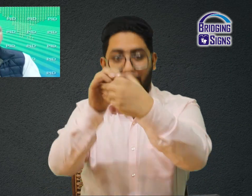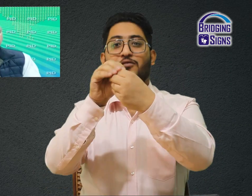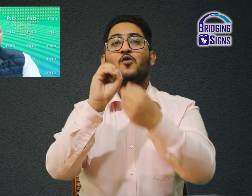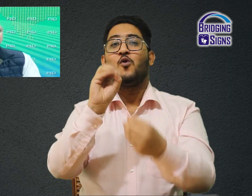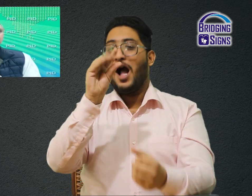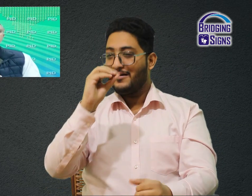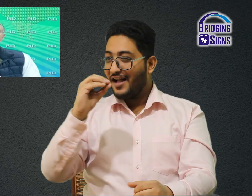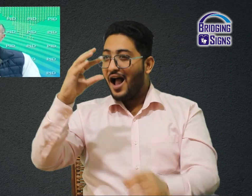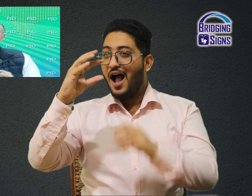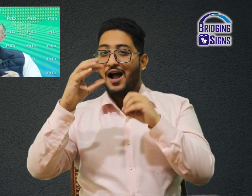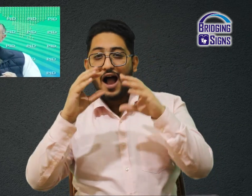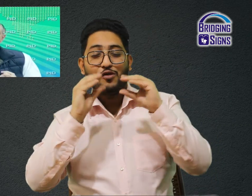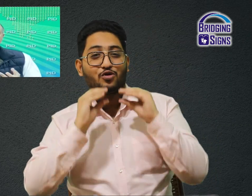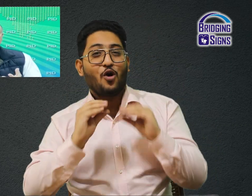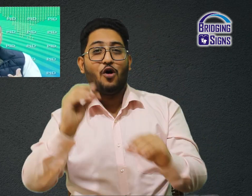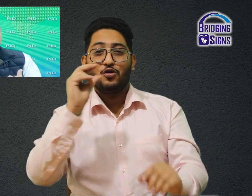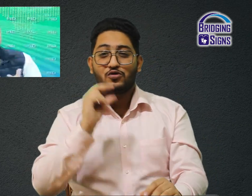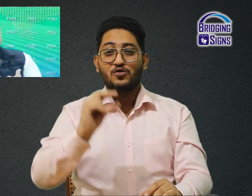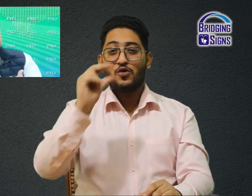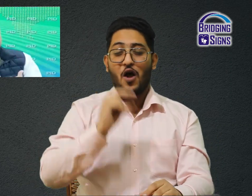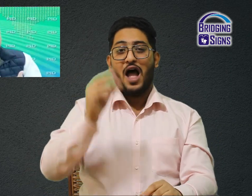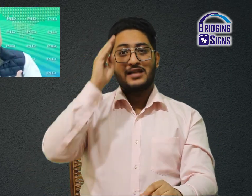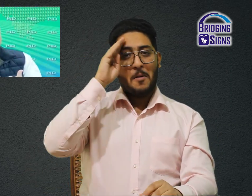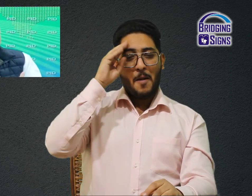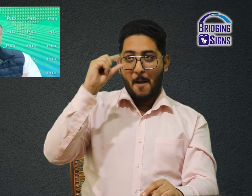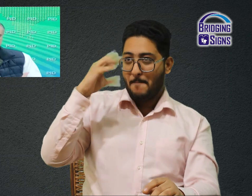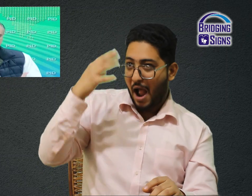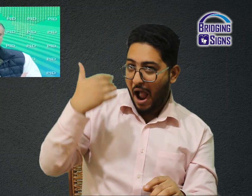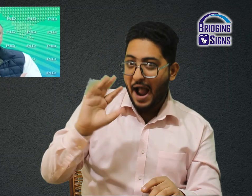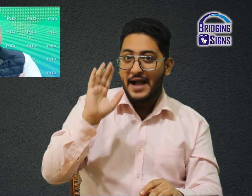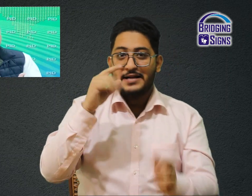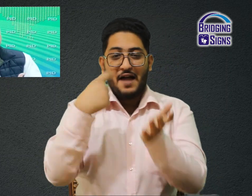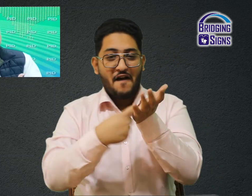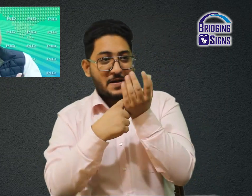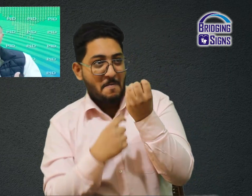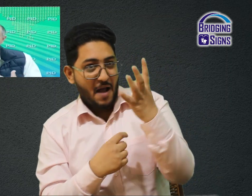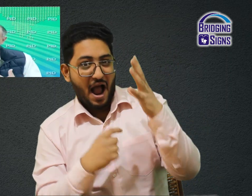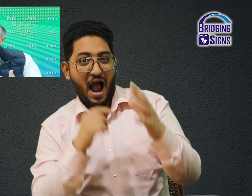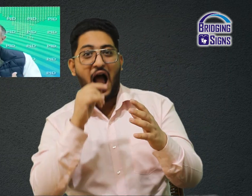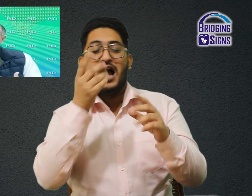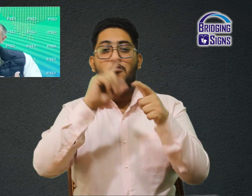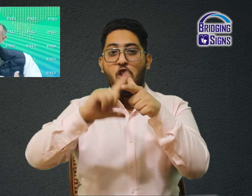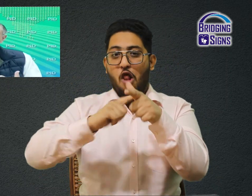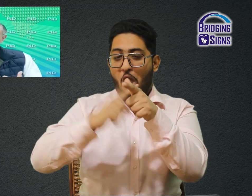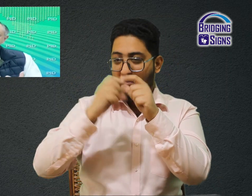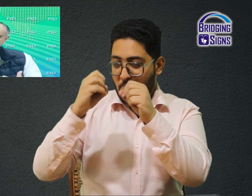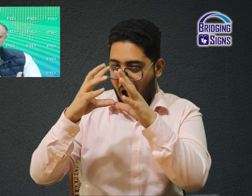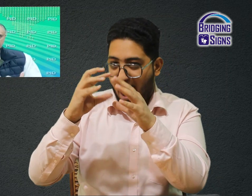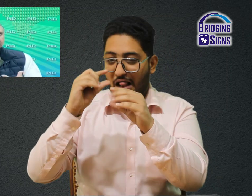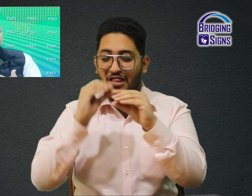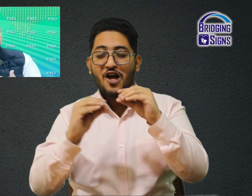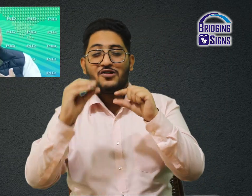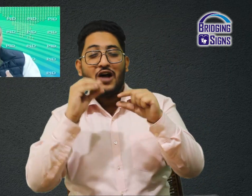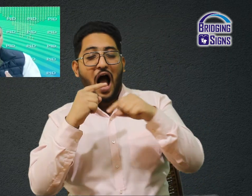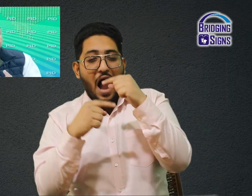किया और इस वक्त जो है वो इस्लामाबाद रावलपिंडी आयस्को का सिस्टम आपका लाहौर इलेक्ट्रिक लाहौर के शहर के